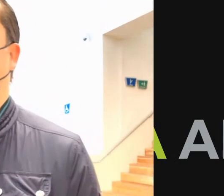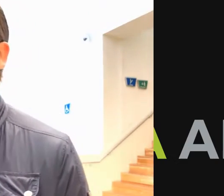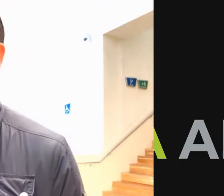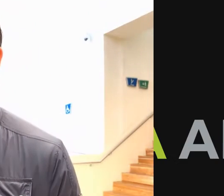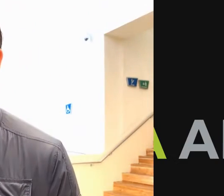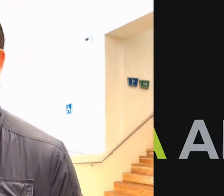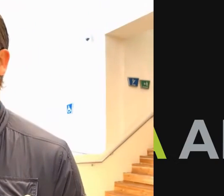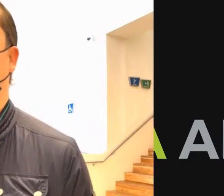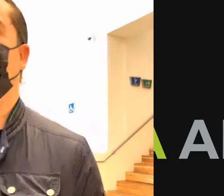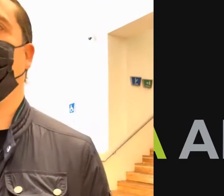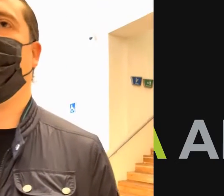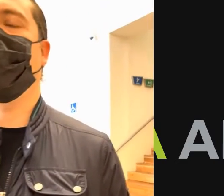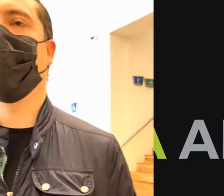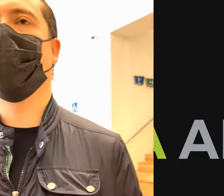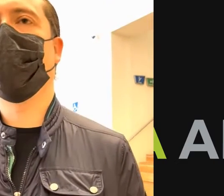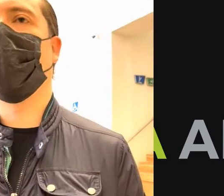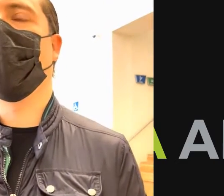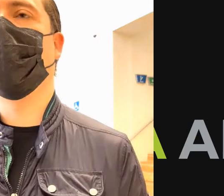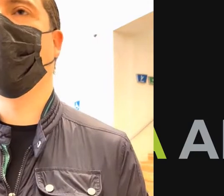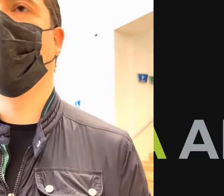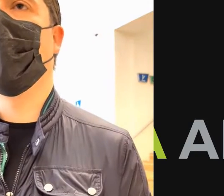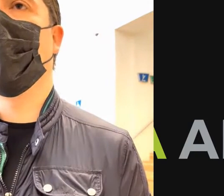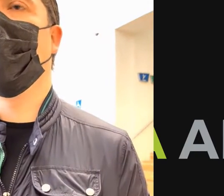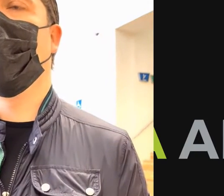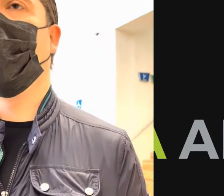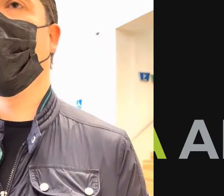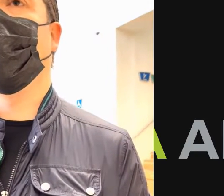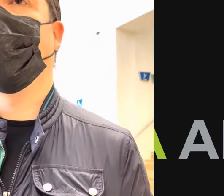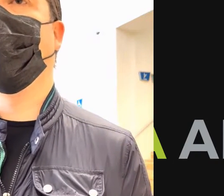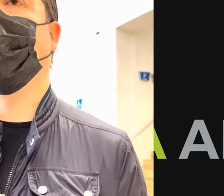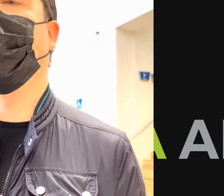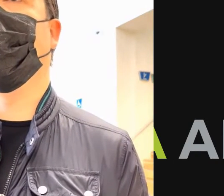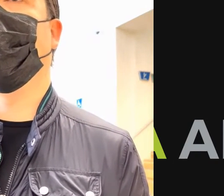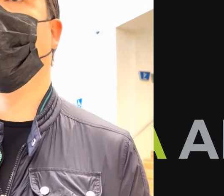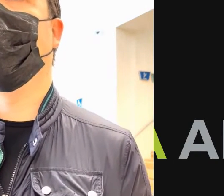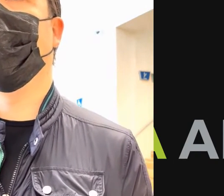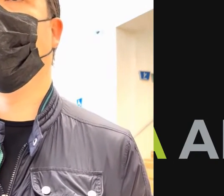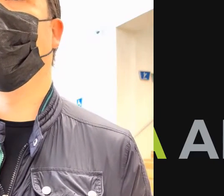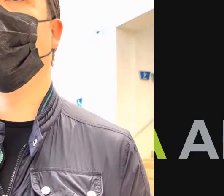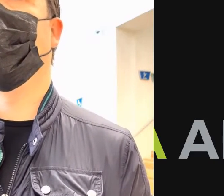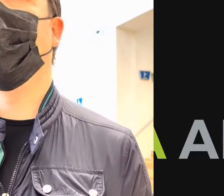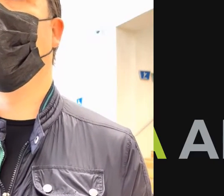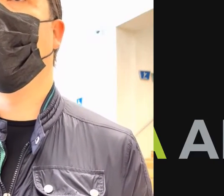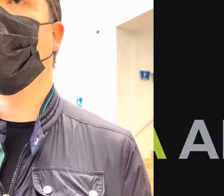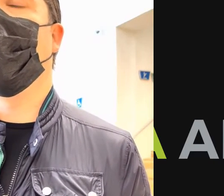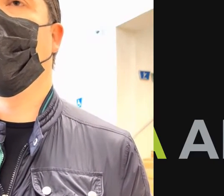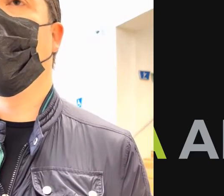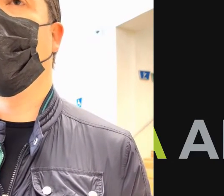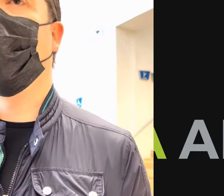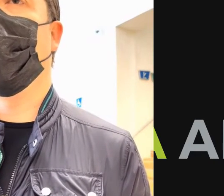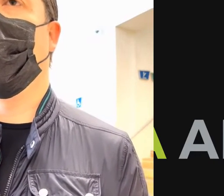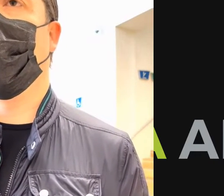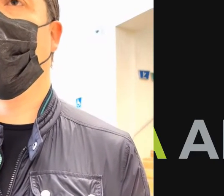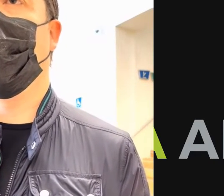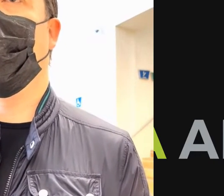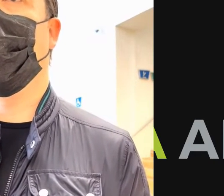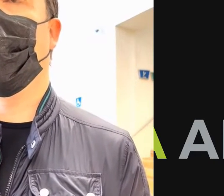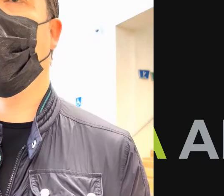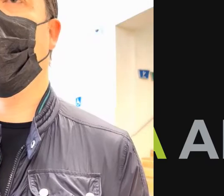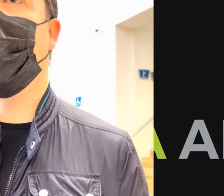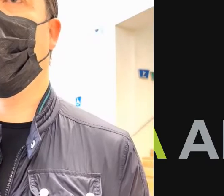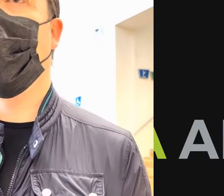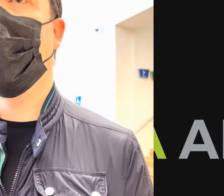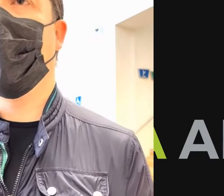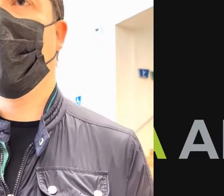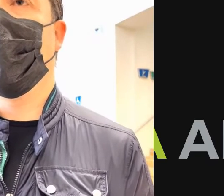sobre todo en la seguridad, a veces la gente está muy preocupada por la seguridad. Digo, sabemos que es un estado seguro Querétaro, pero estamos,